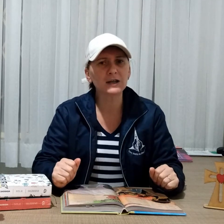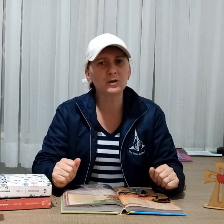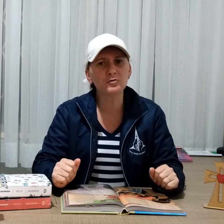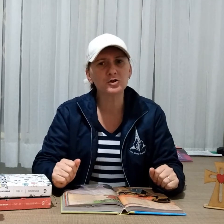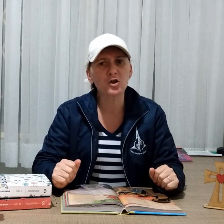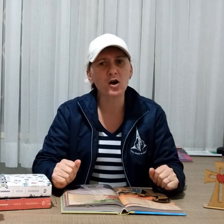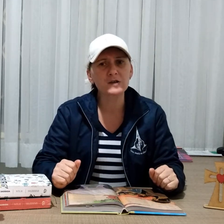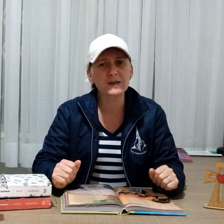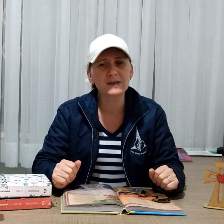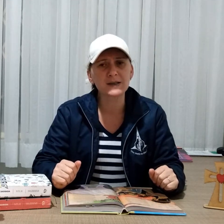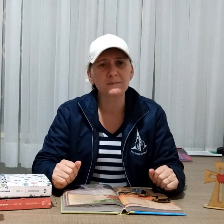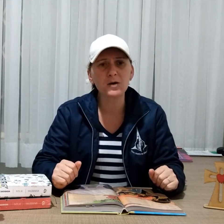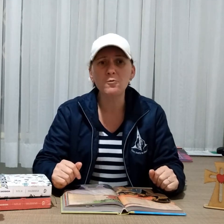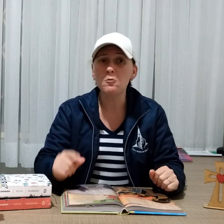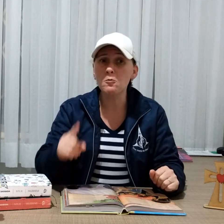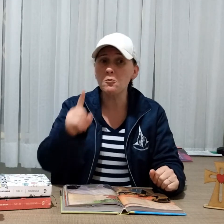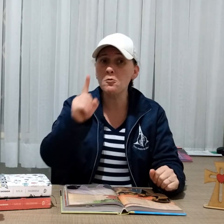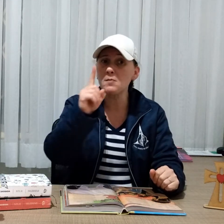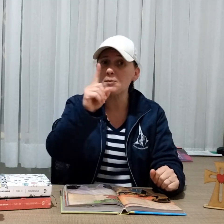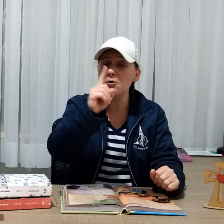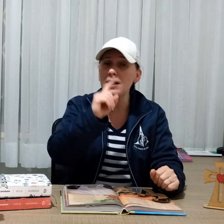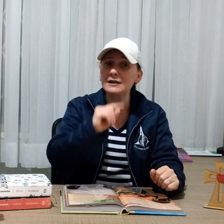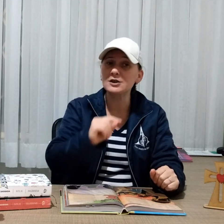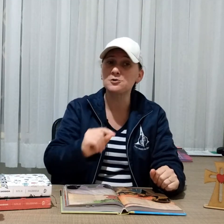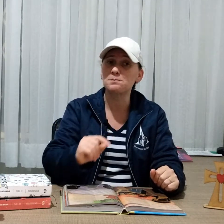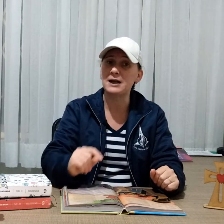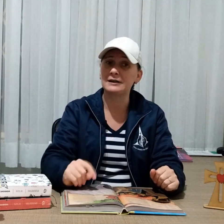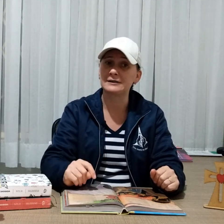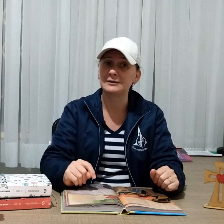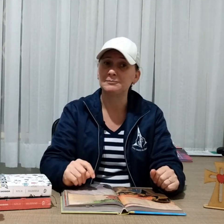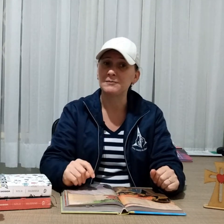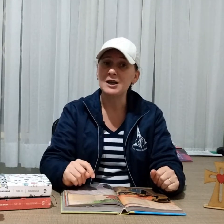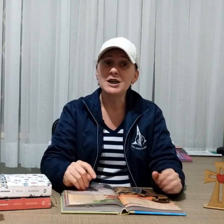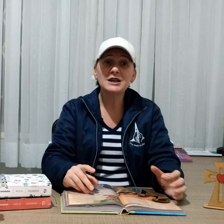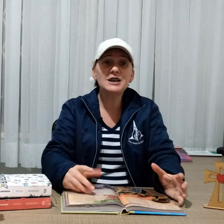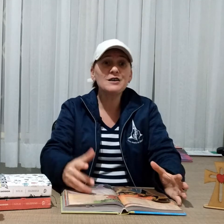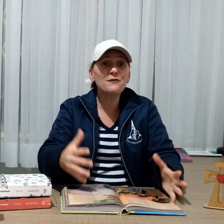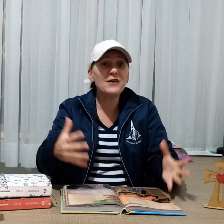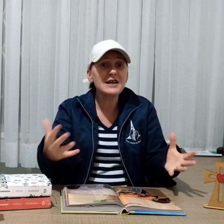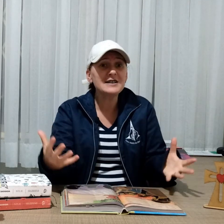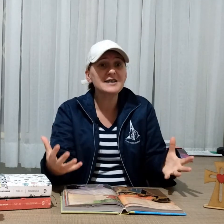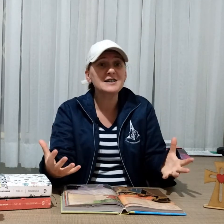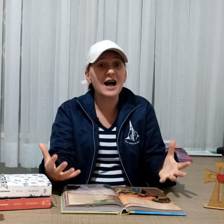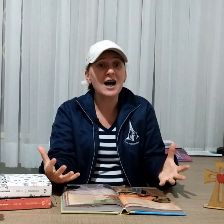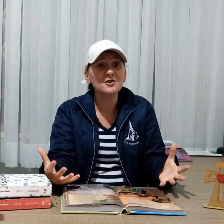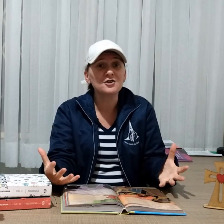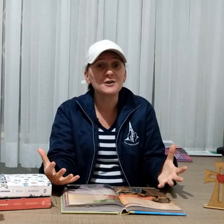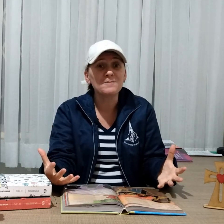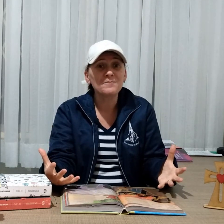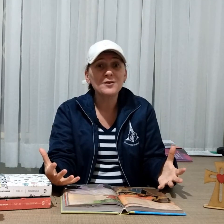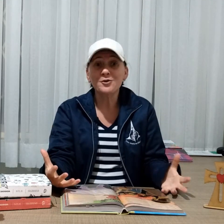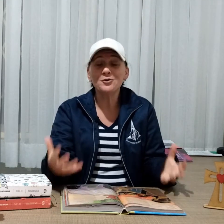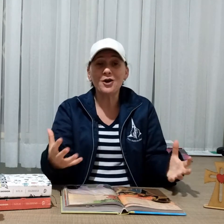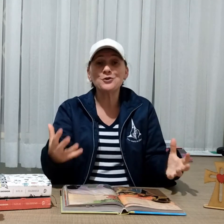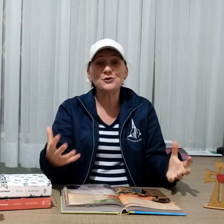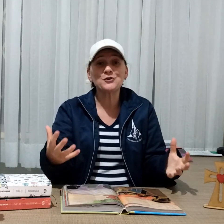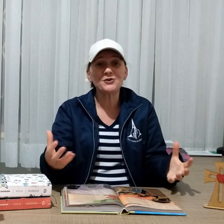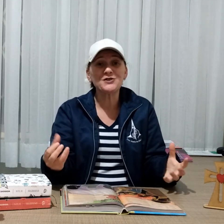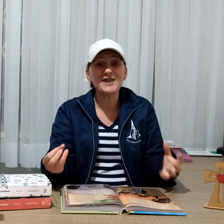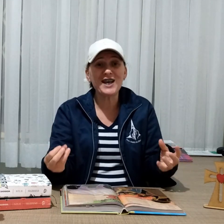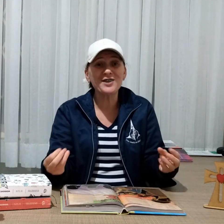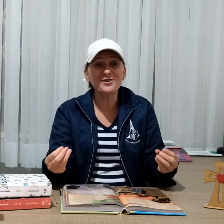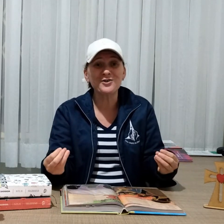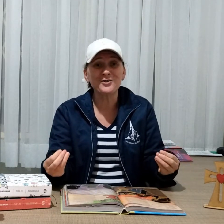quando cada um de nós recebeu uma moeda de prata. Que felicidade!